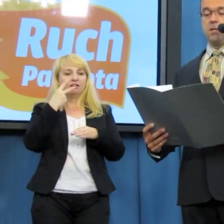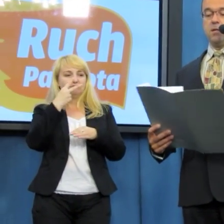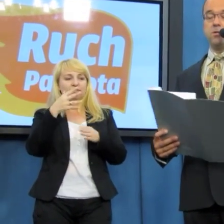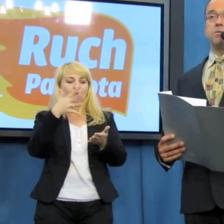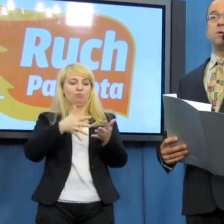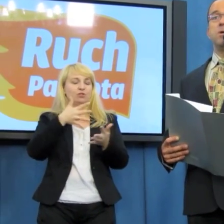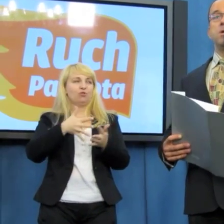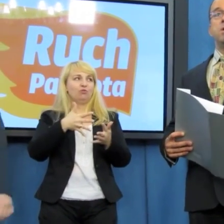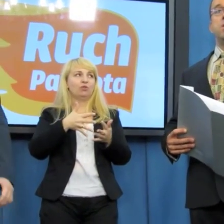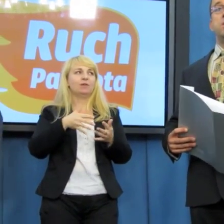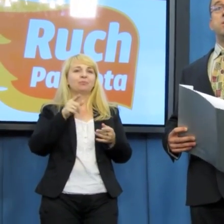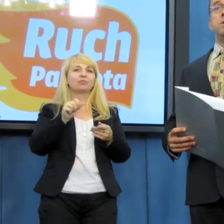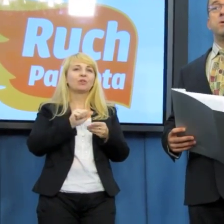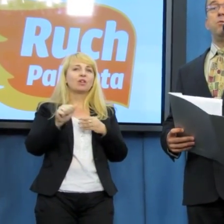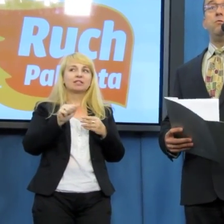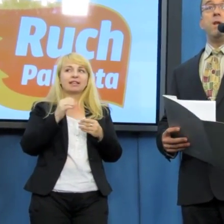ze skandalicznym